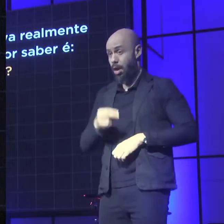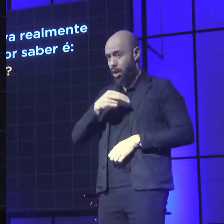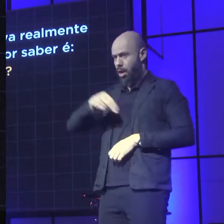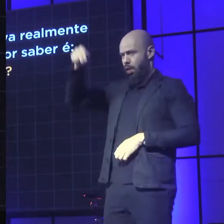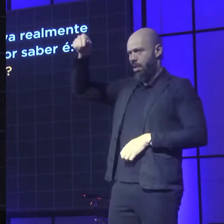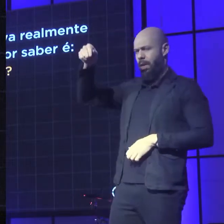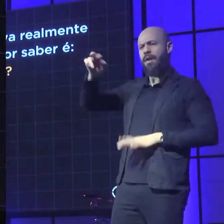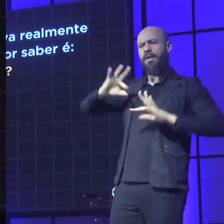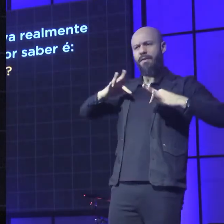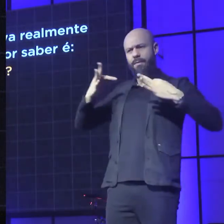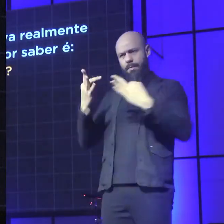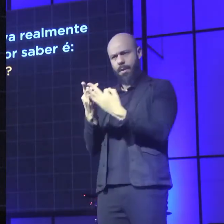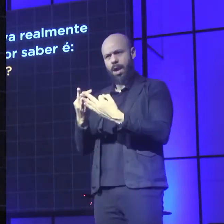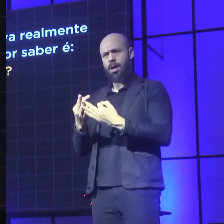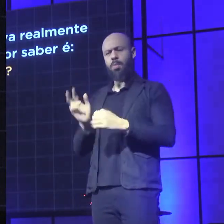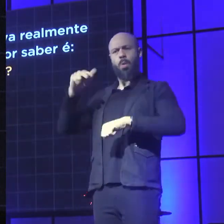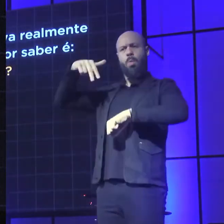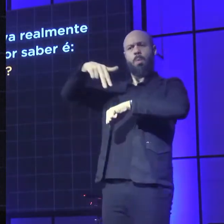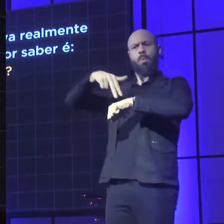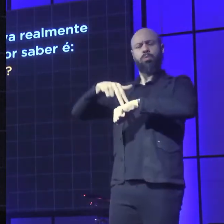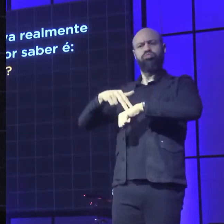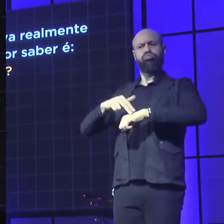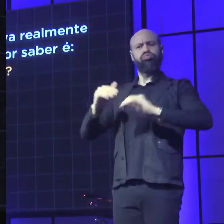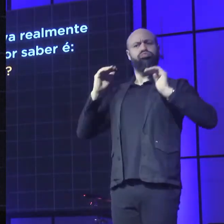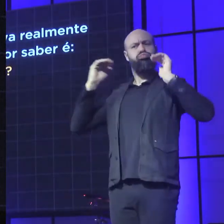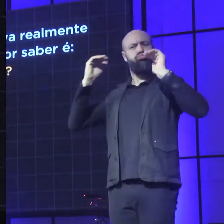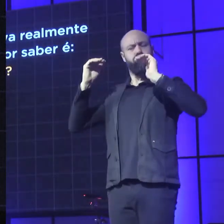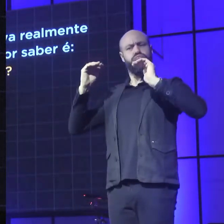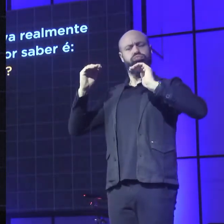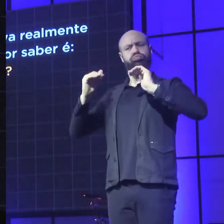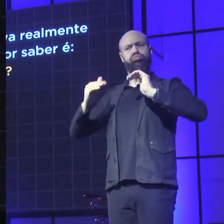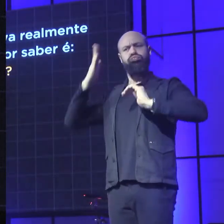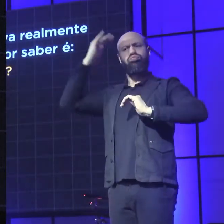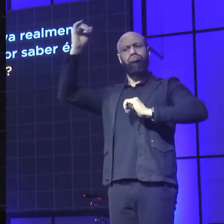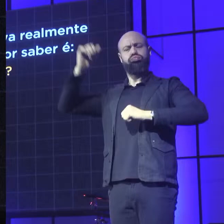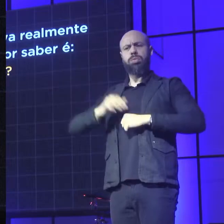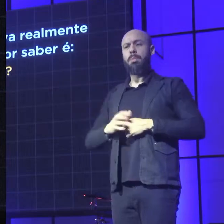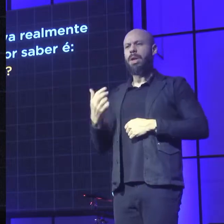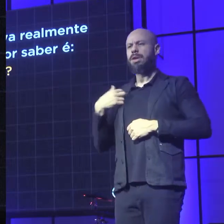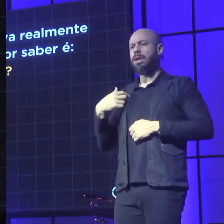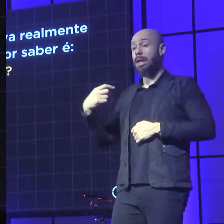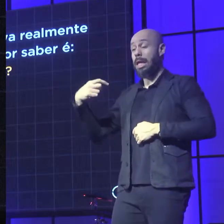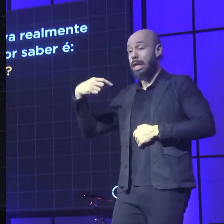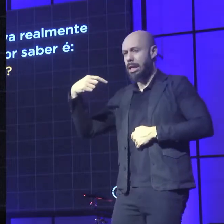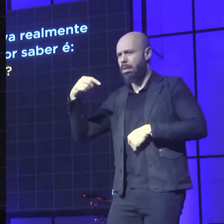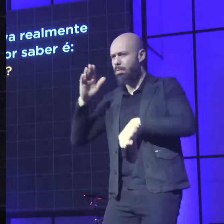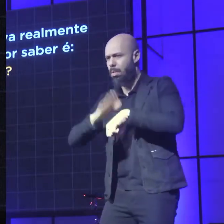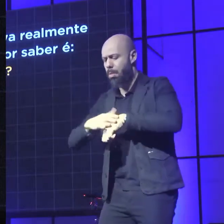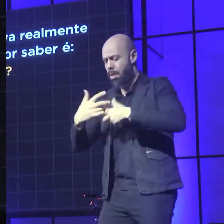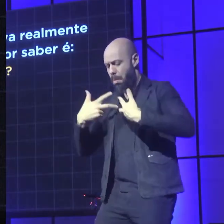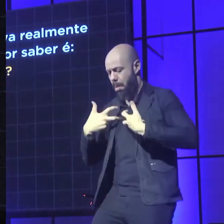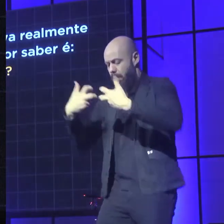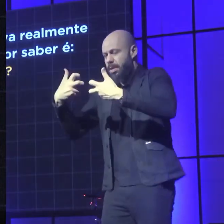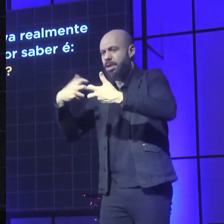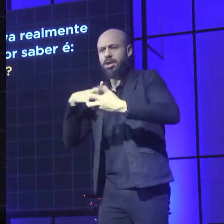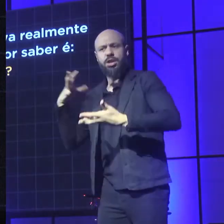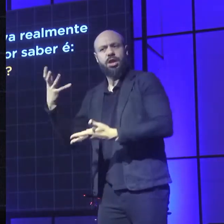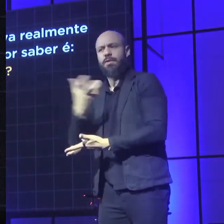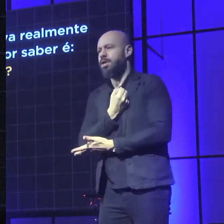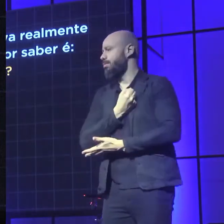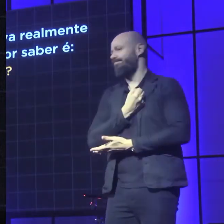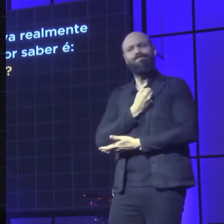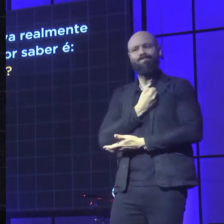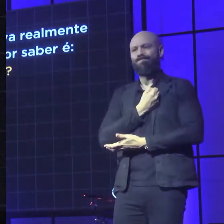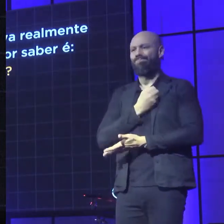família, ele não se via, não se considerava, não se percebia salvo. Existia,